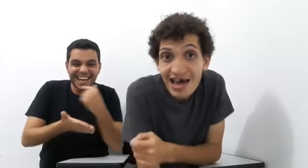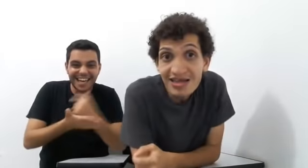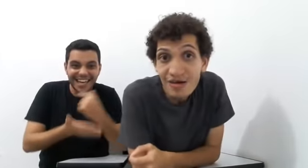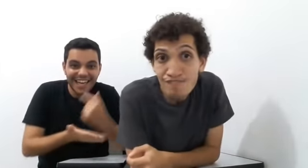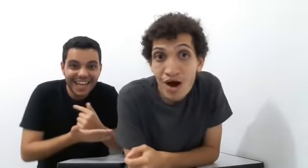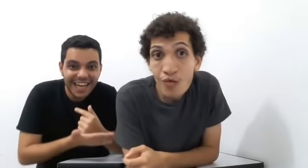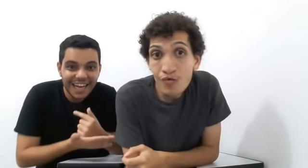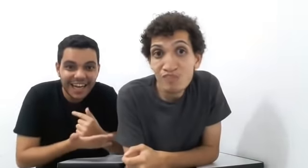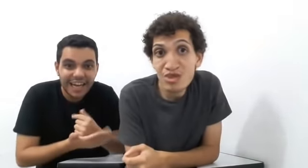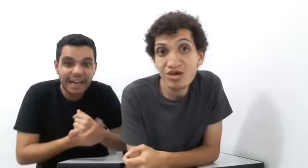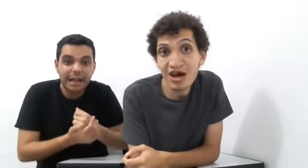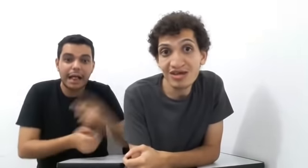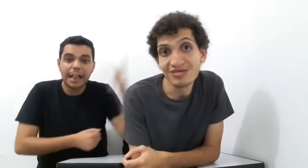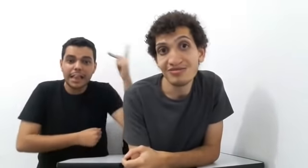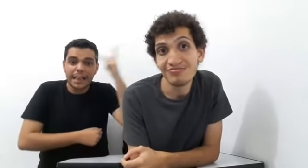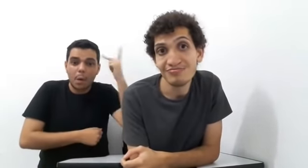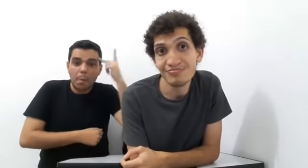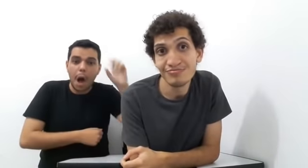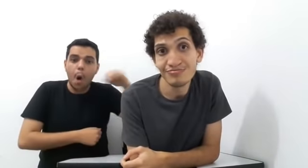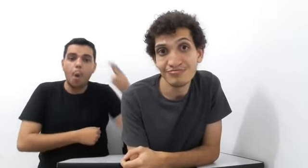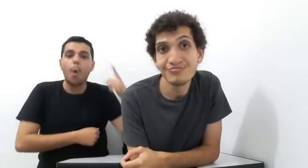em São Paulo ou em Minas Gerais?